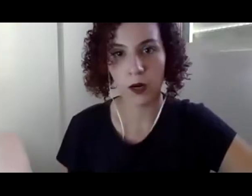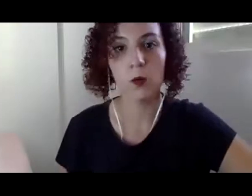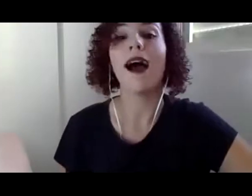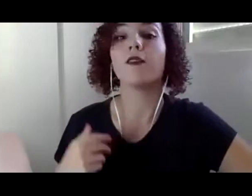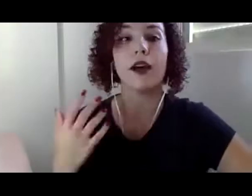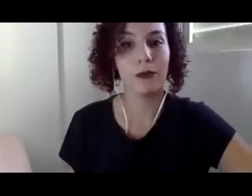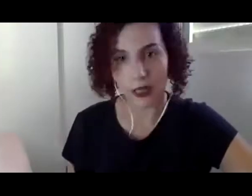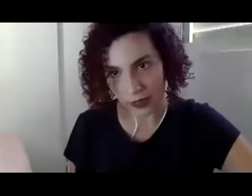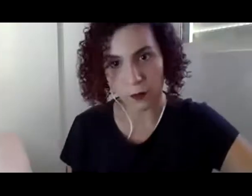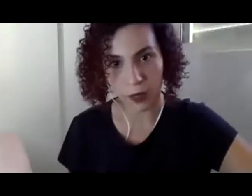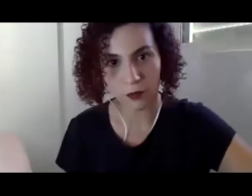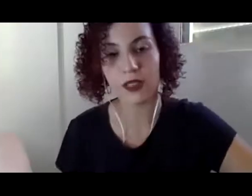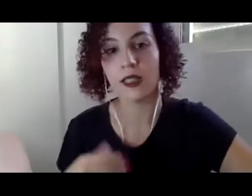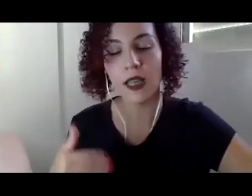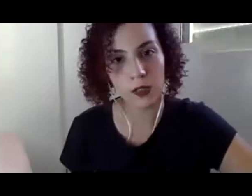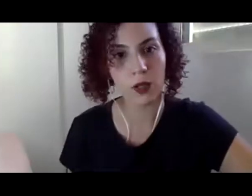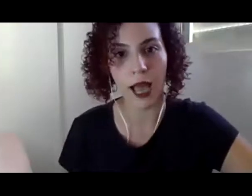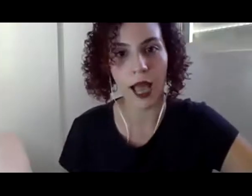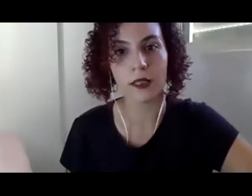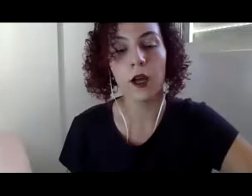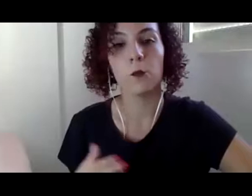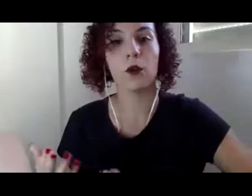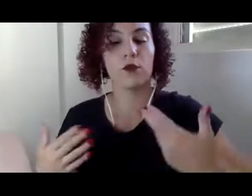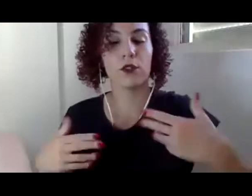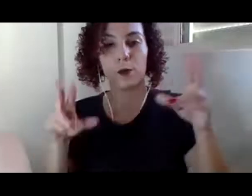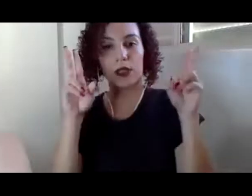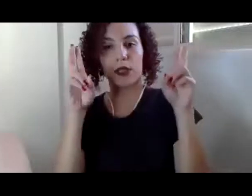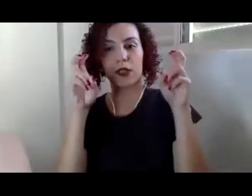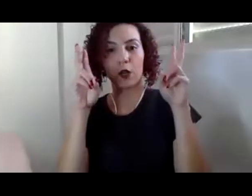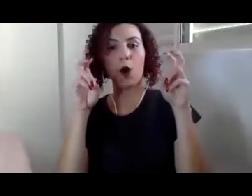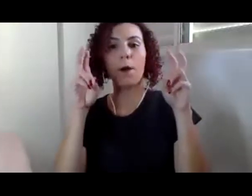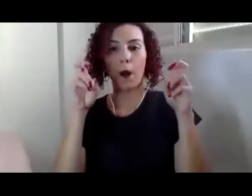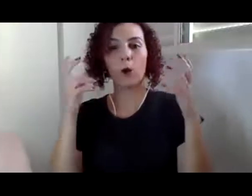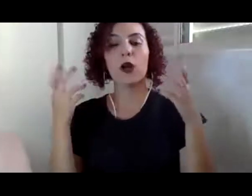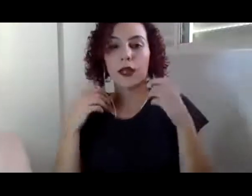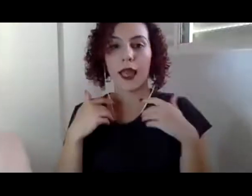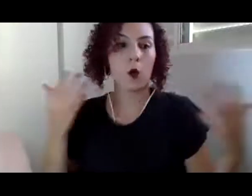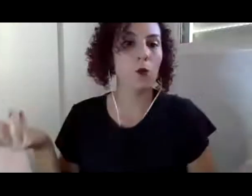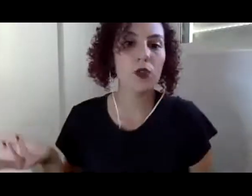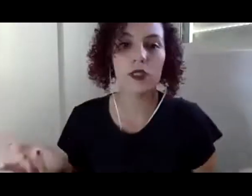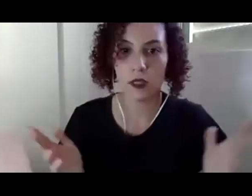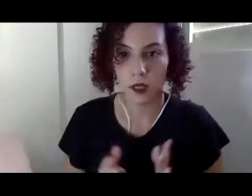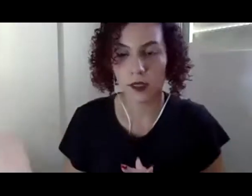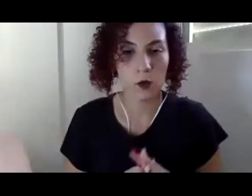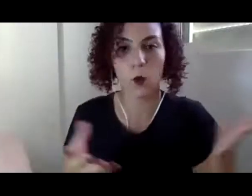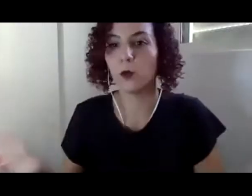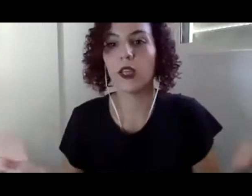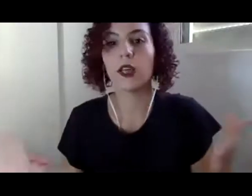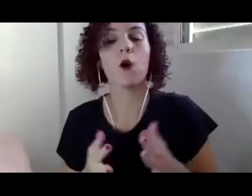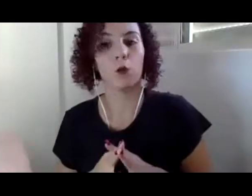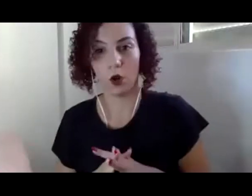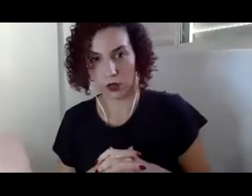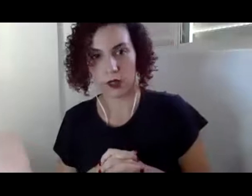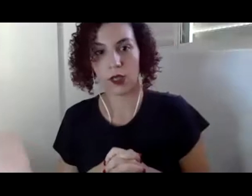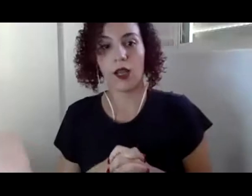na mão, a família também fazia isso em casa, porque você precisa ser normal, né? Como assim? Você não